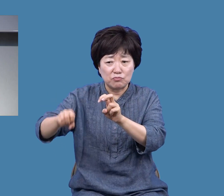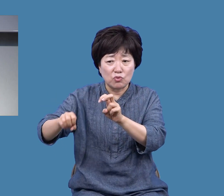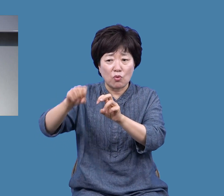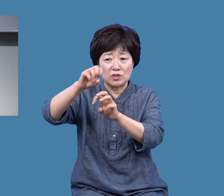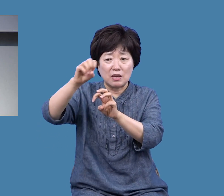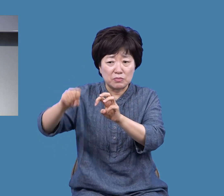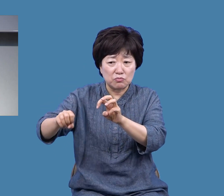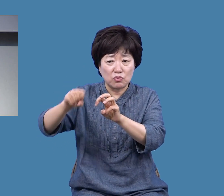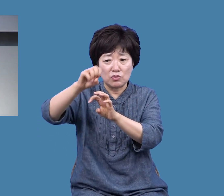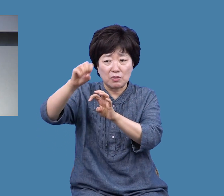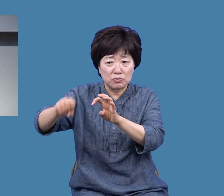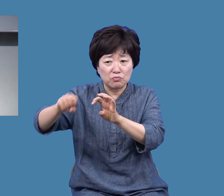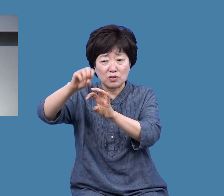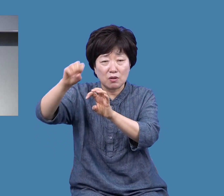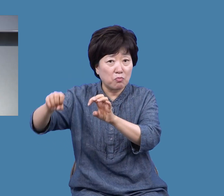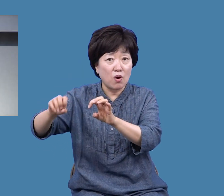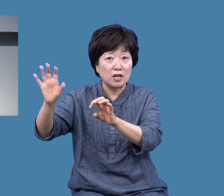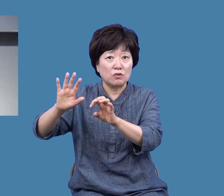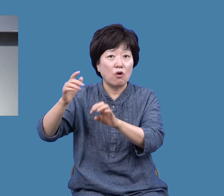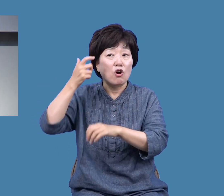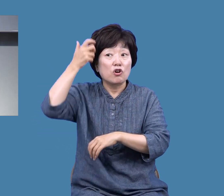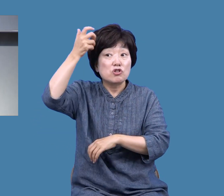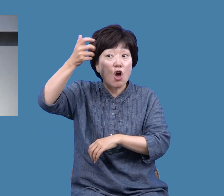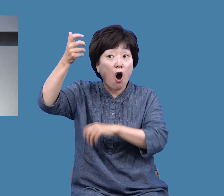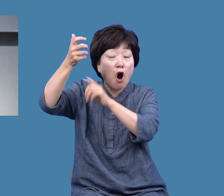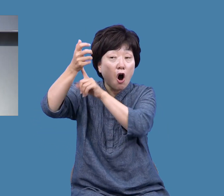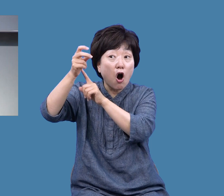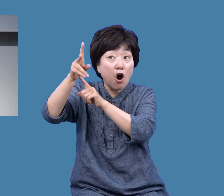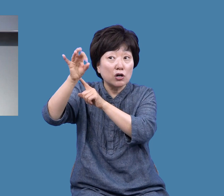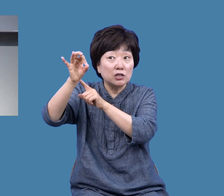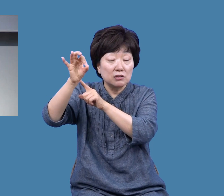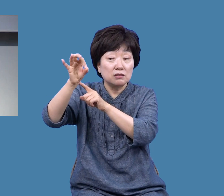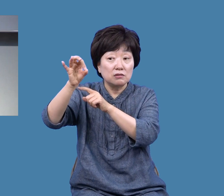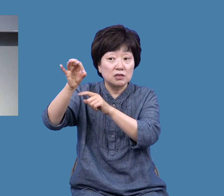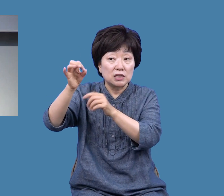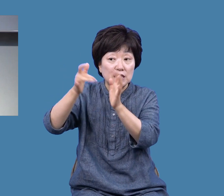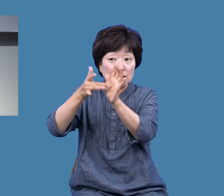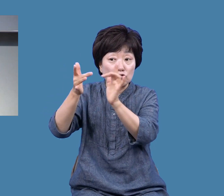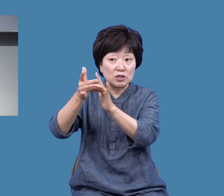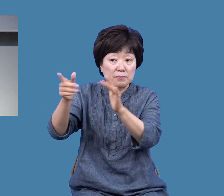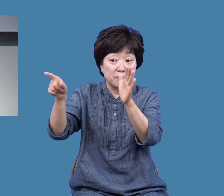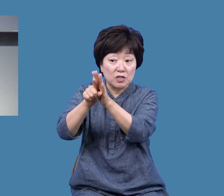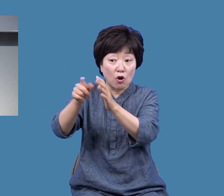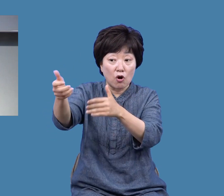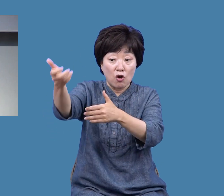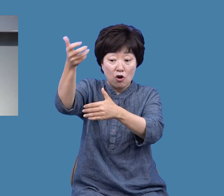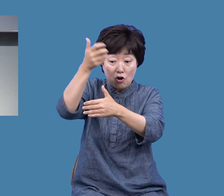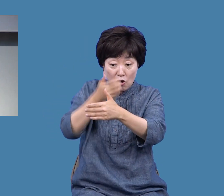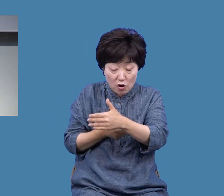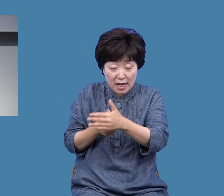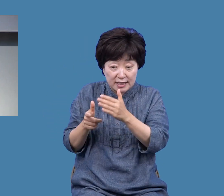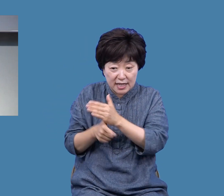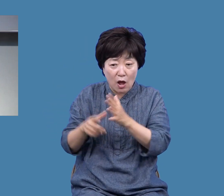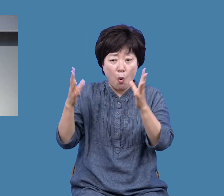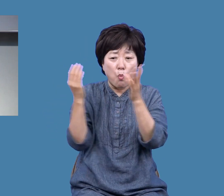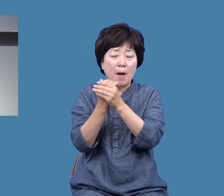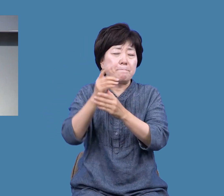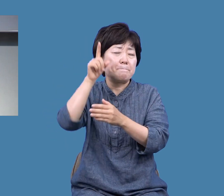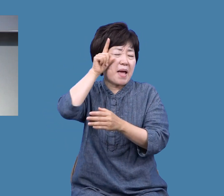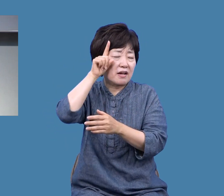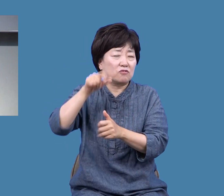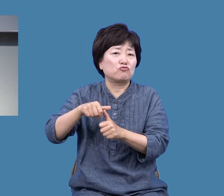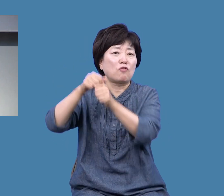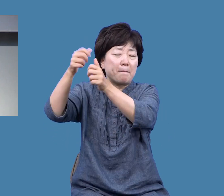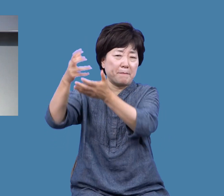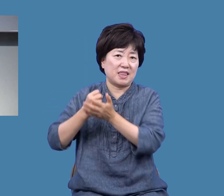아니에요. 그냥 예수 그리스도를 영접하는 순간 완전히 구원을 받는 거예요. 그렇지 않습니까? 우리의 구원이라고 하는